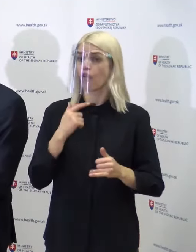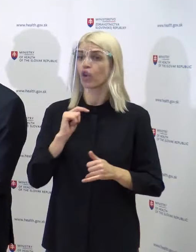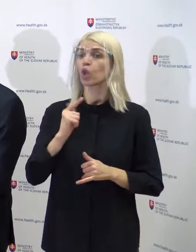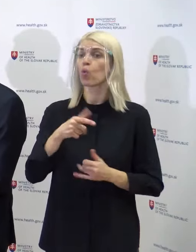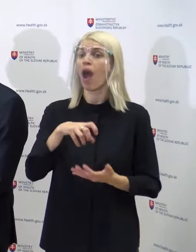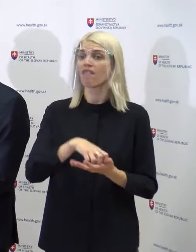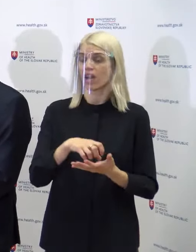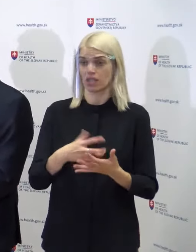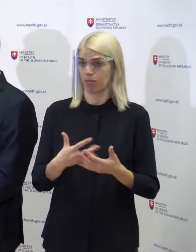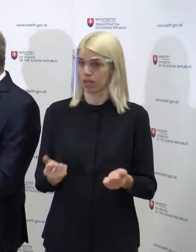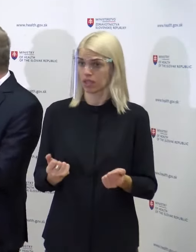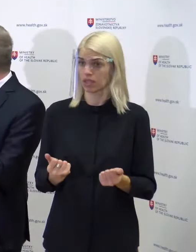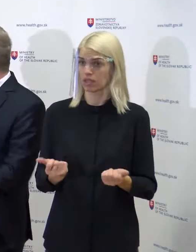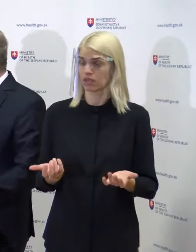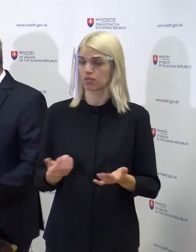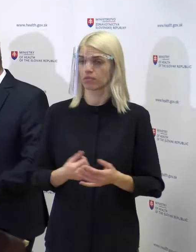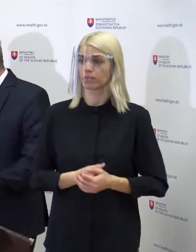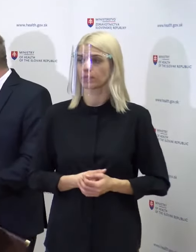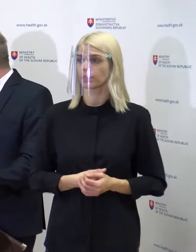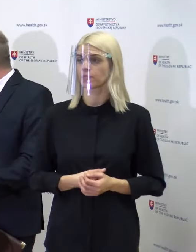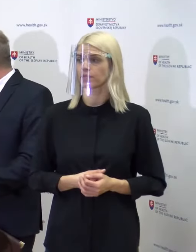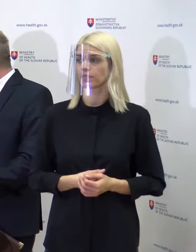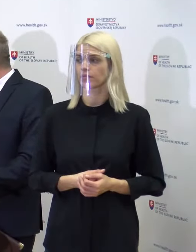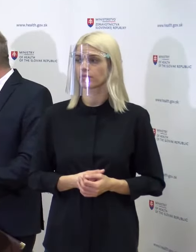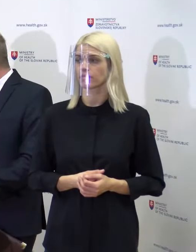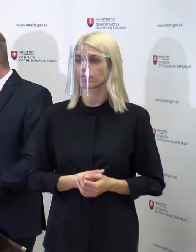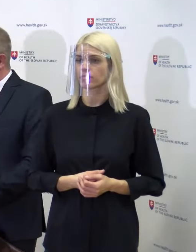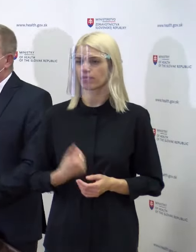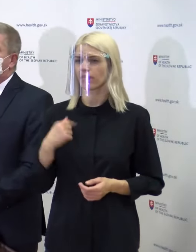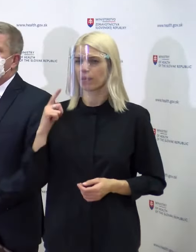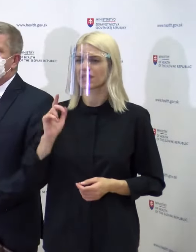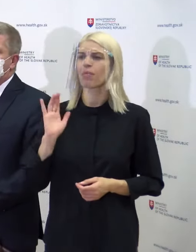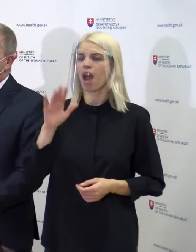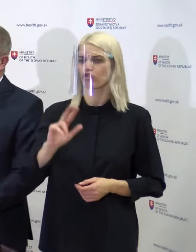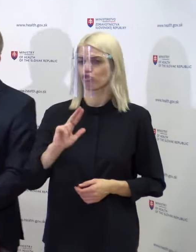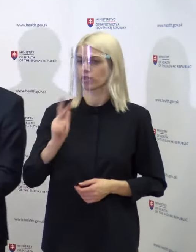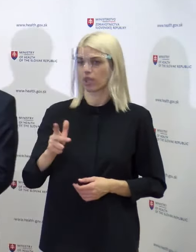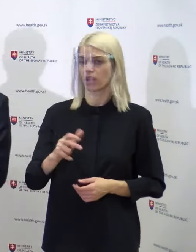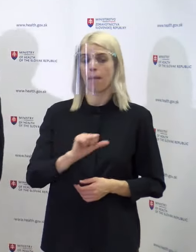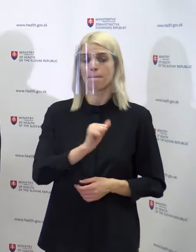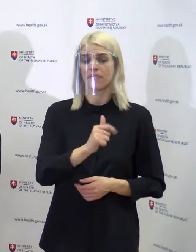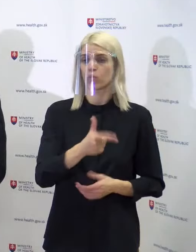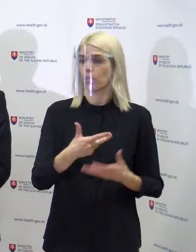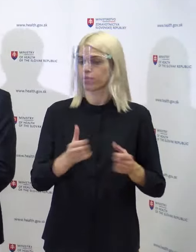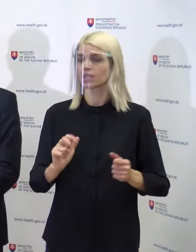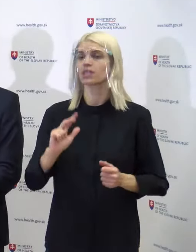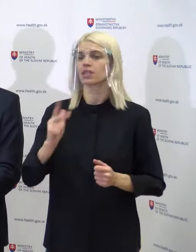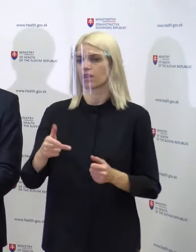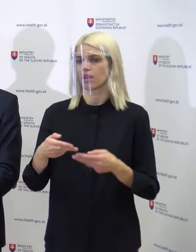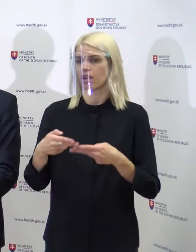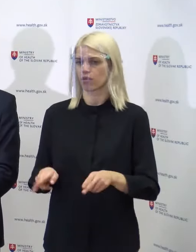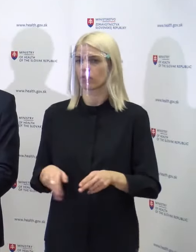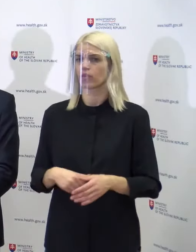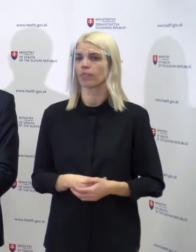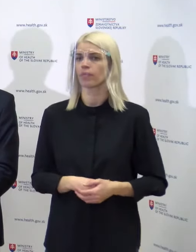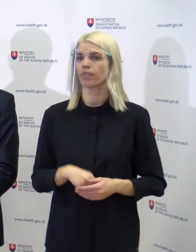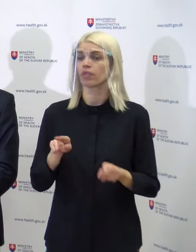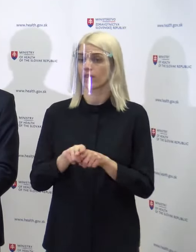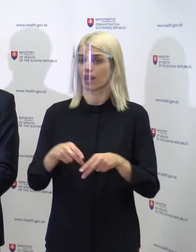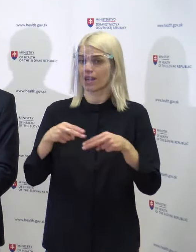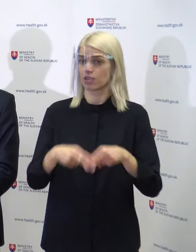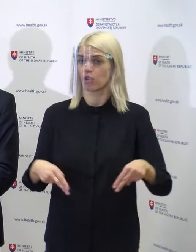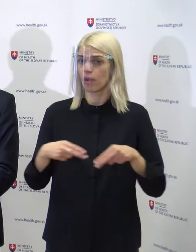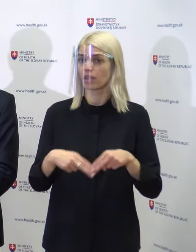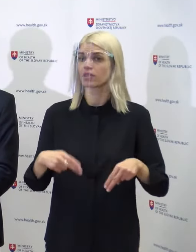tým nepočíta? Myslím, že áno. Myslím, že až v tretej. Až v tretej fáze, až v tretej fáze, áno, pardon. V reštaurácii v tej tretej fáze je napísané,